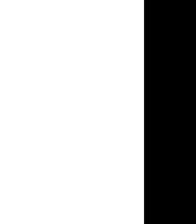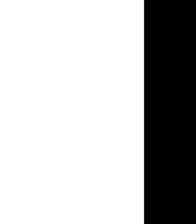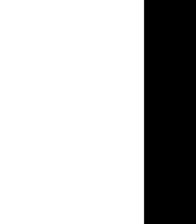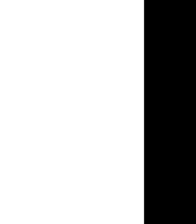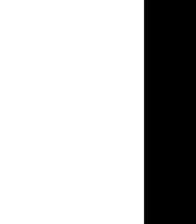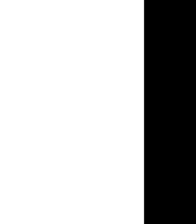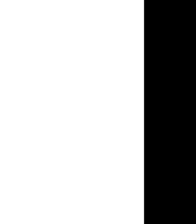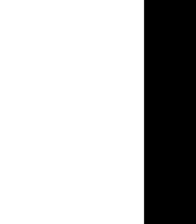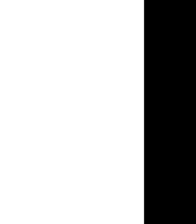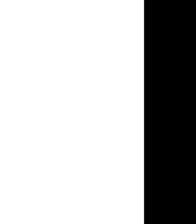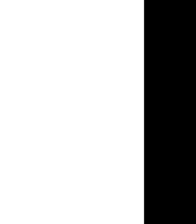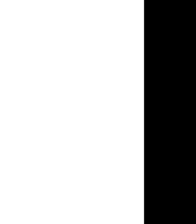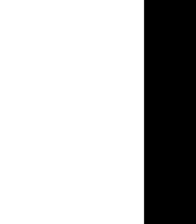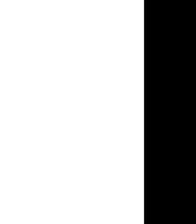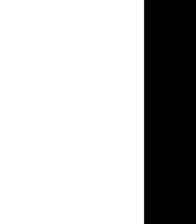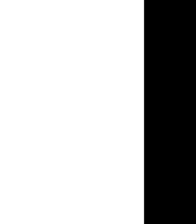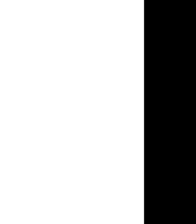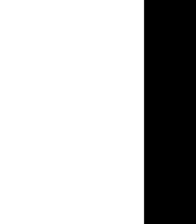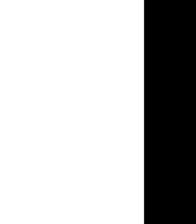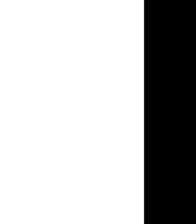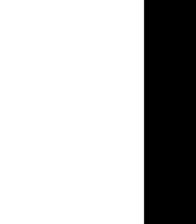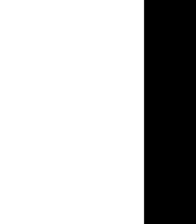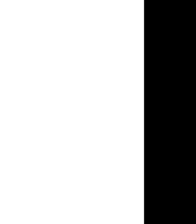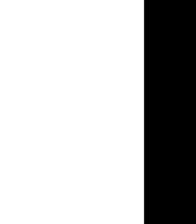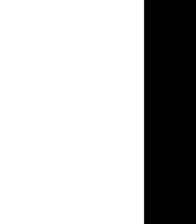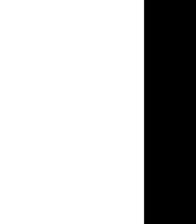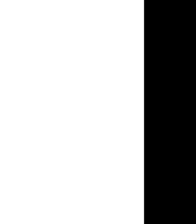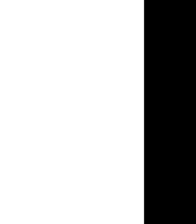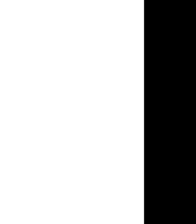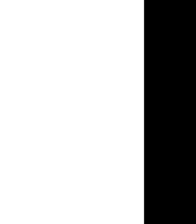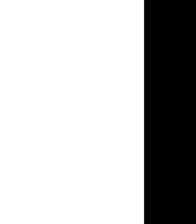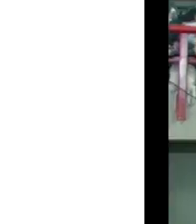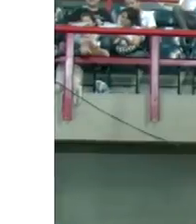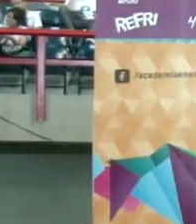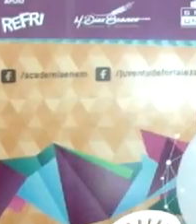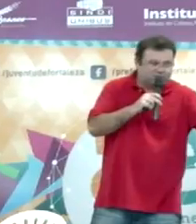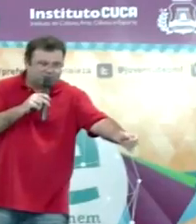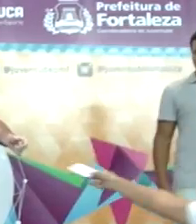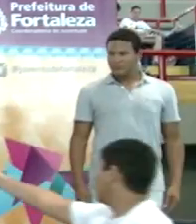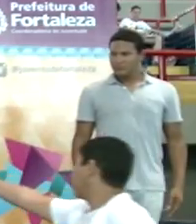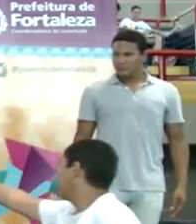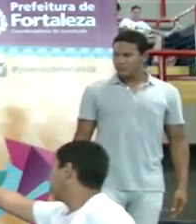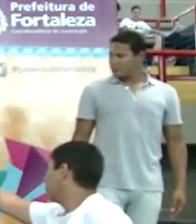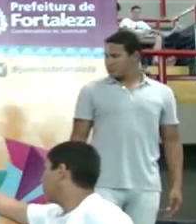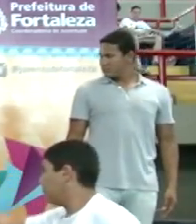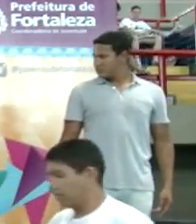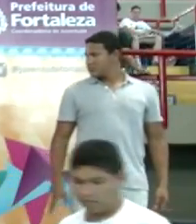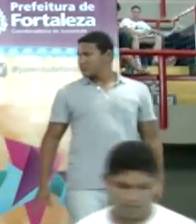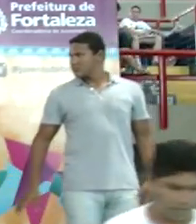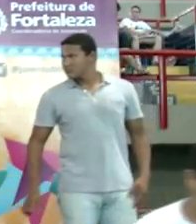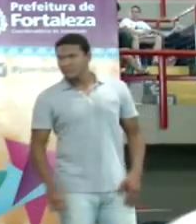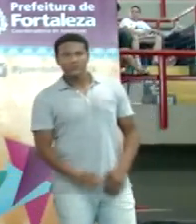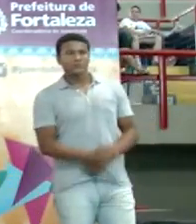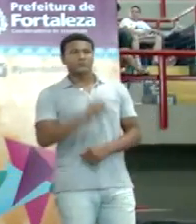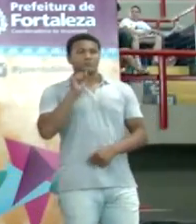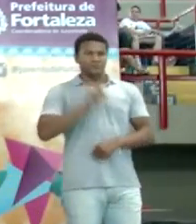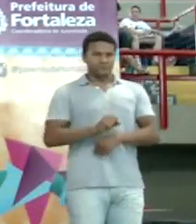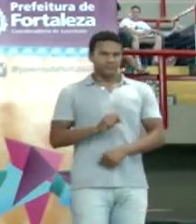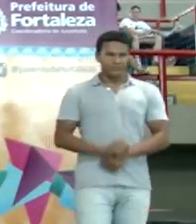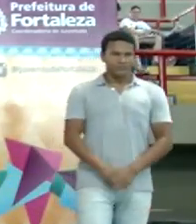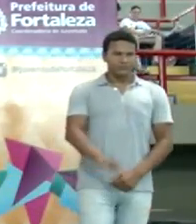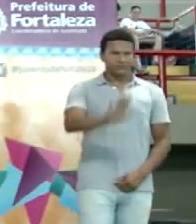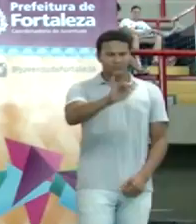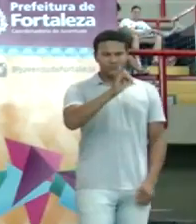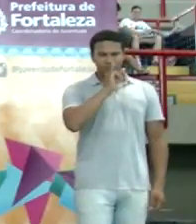atenção. Força resultante, massa vezes a aceleração. Preste atenção aqui. Obrigado.